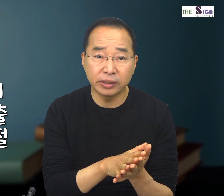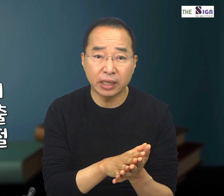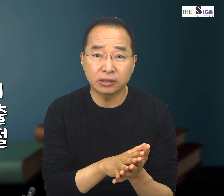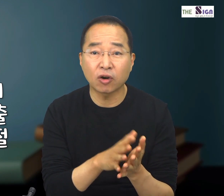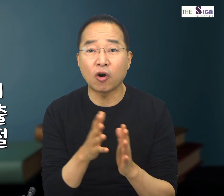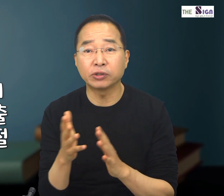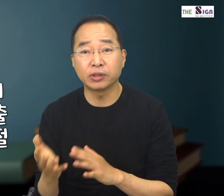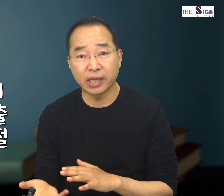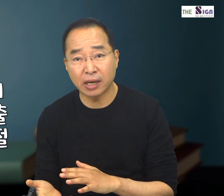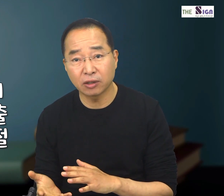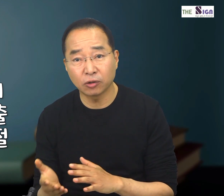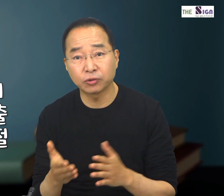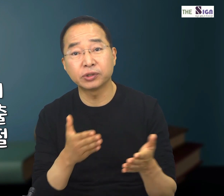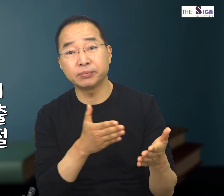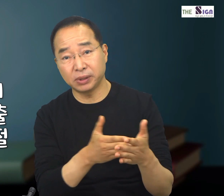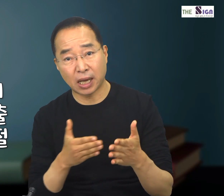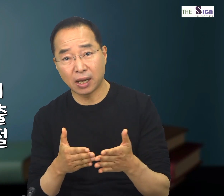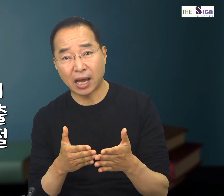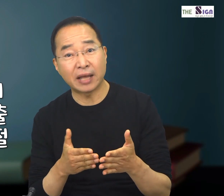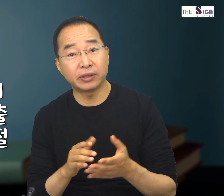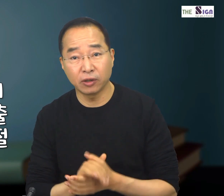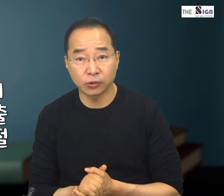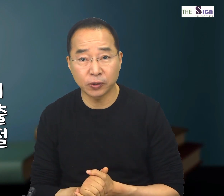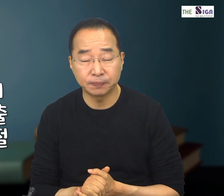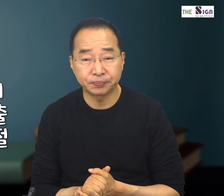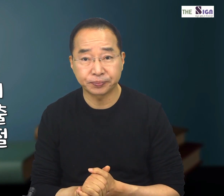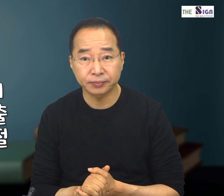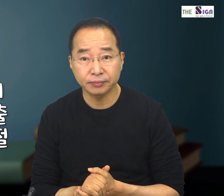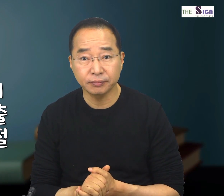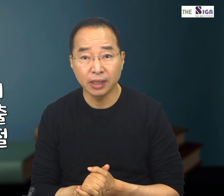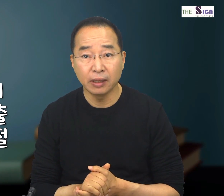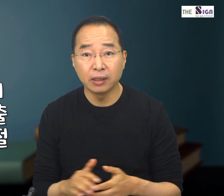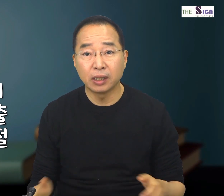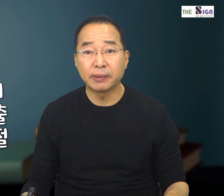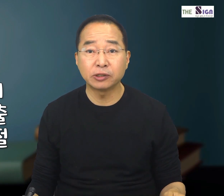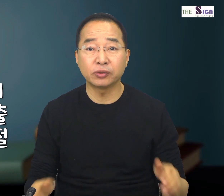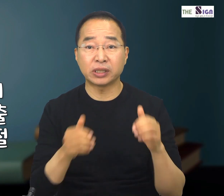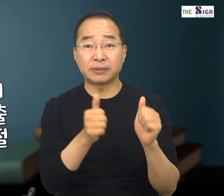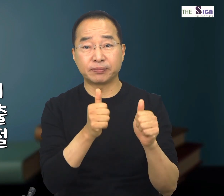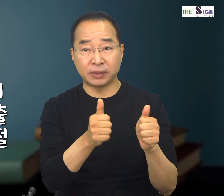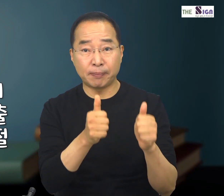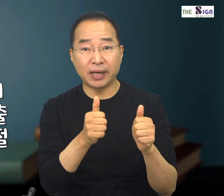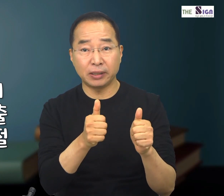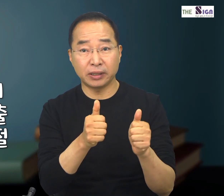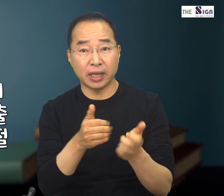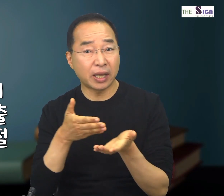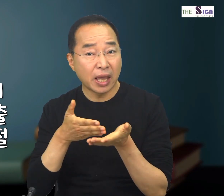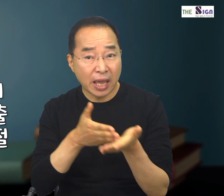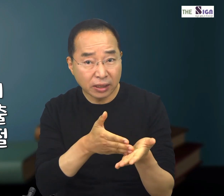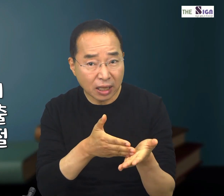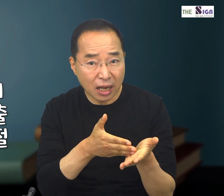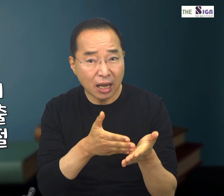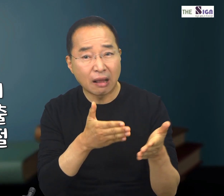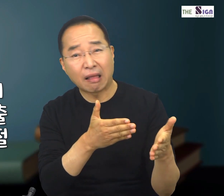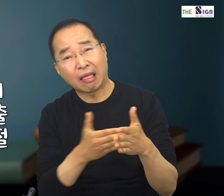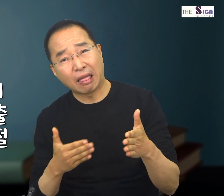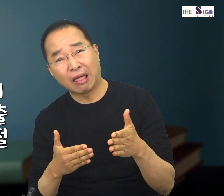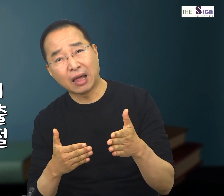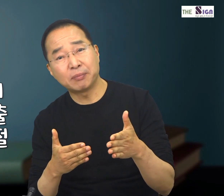대해서 거절당한 것도 씁니다. 안 된 거죠. 일반적으로 재판했는데 했다가 하면